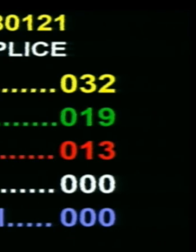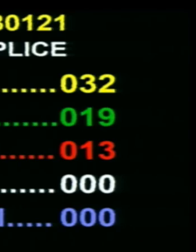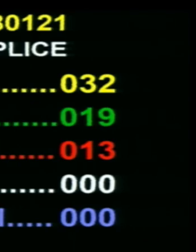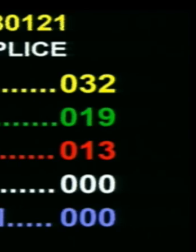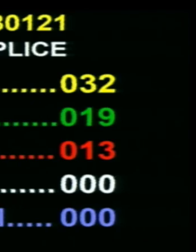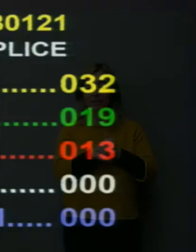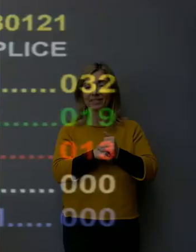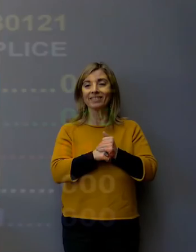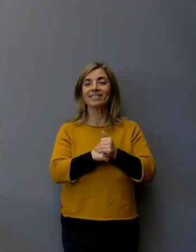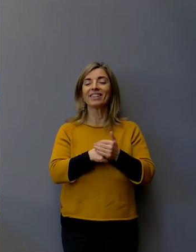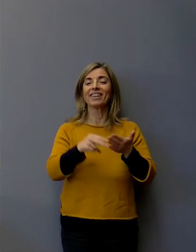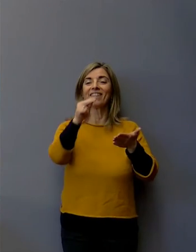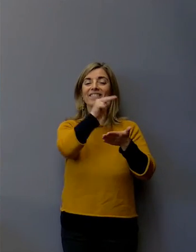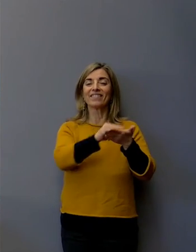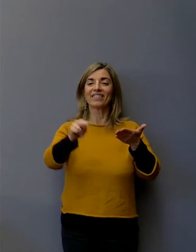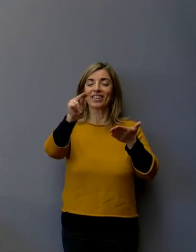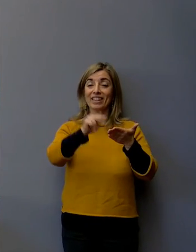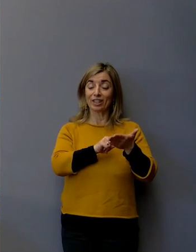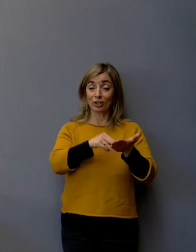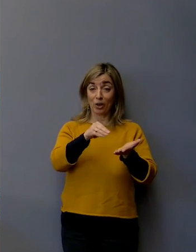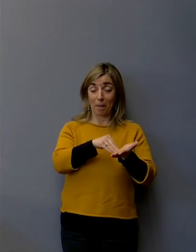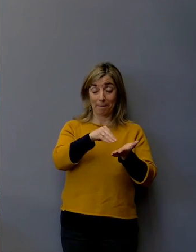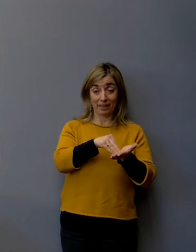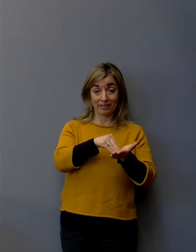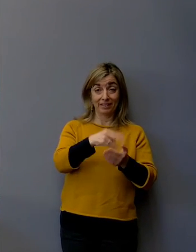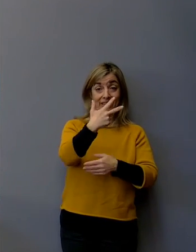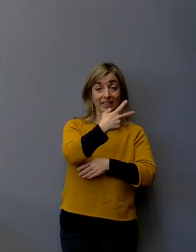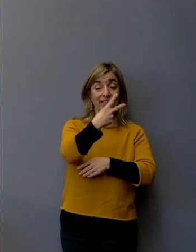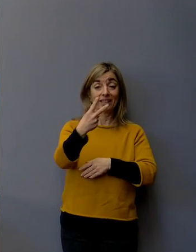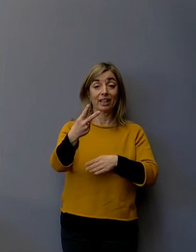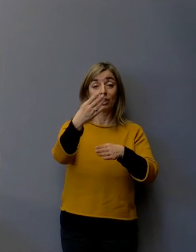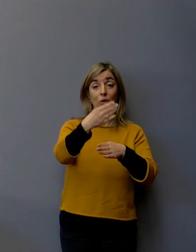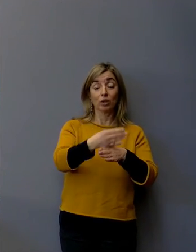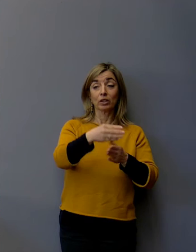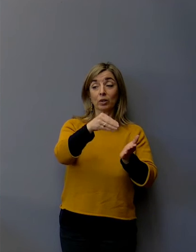esito votazione in presenza 32 consiglieri